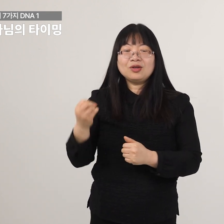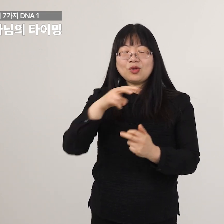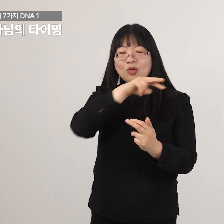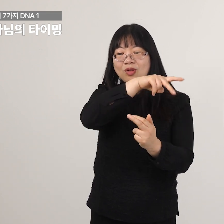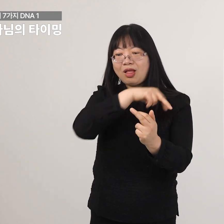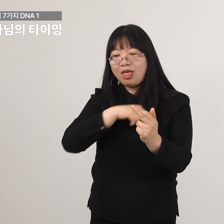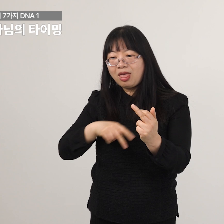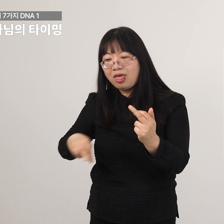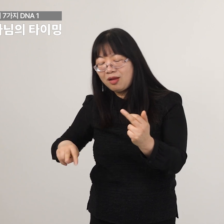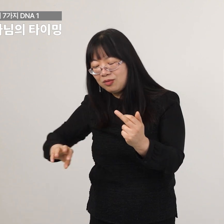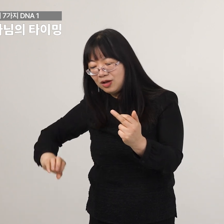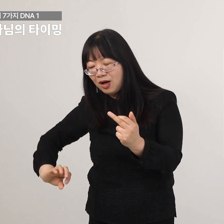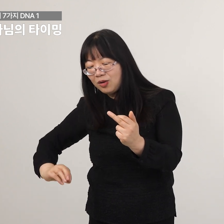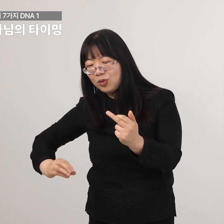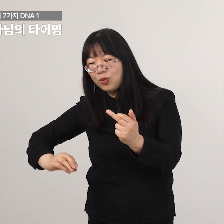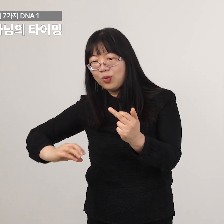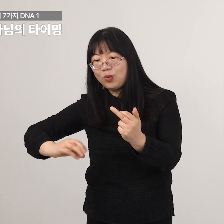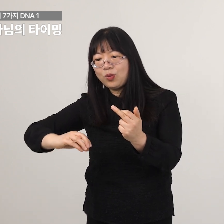다시 굴러 올리라 그래요.